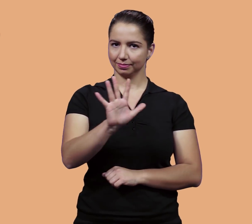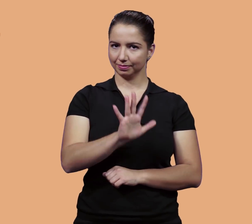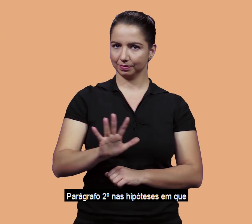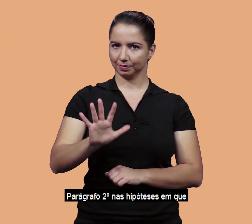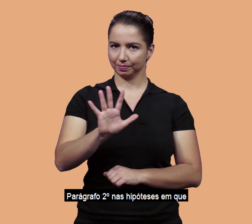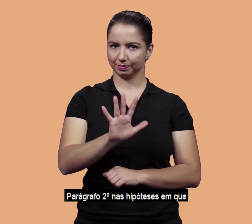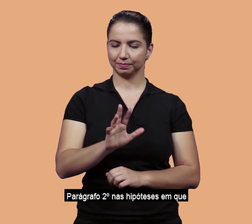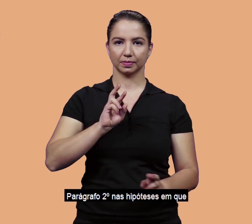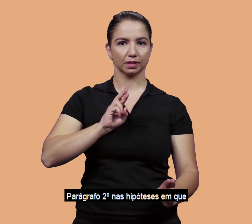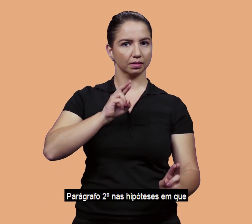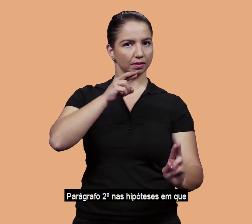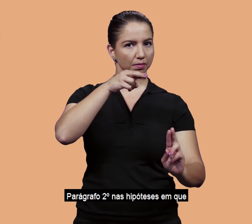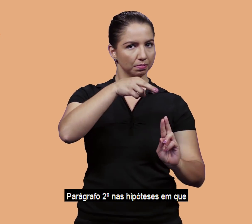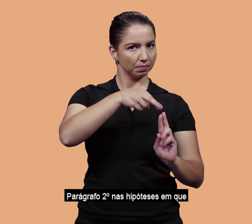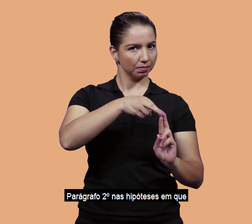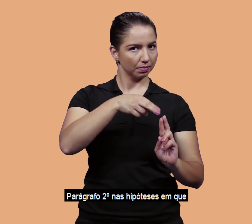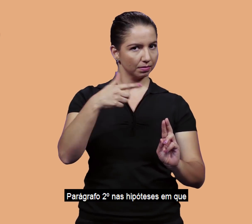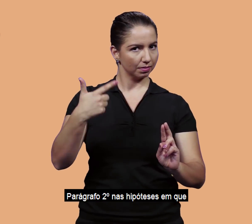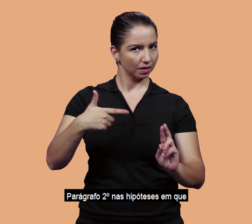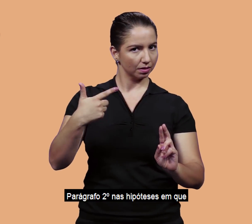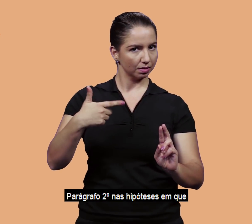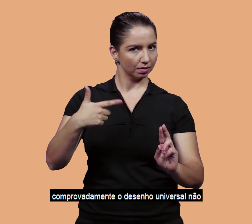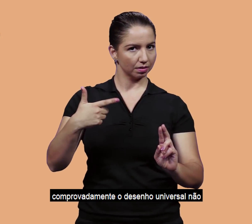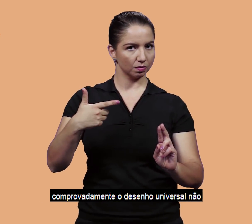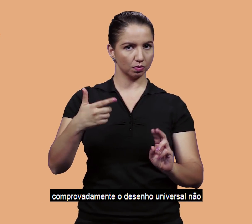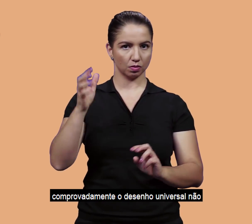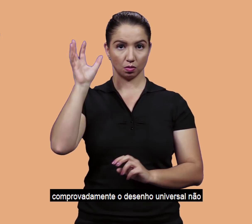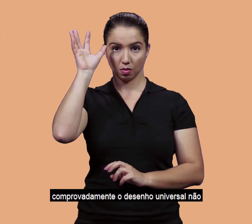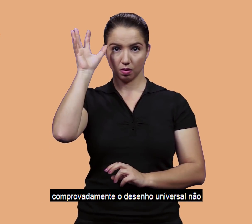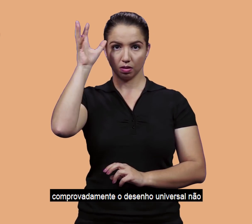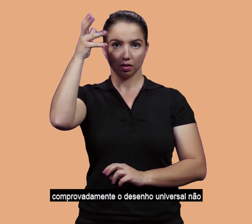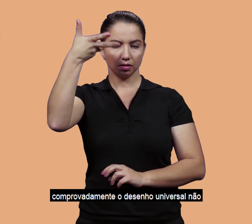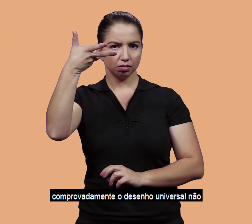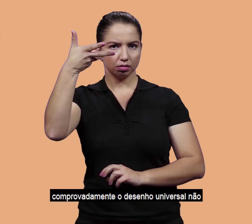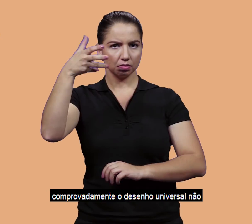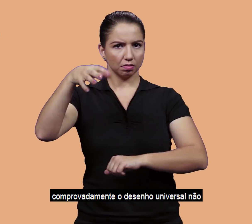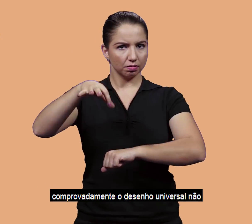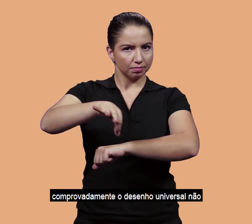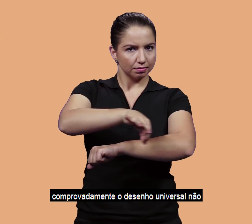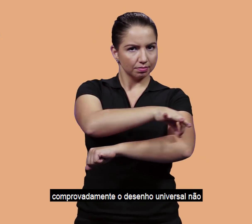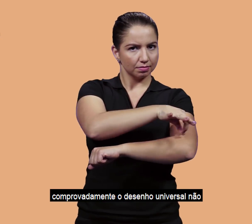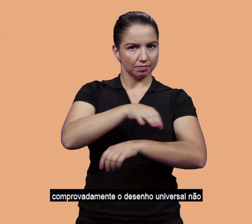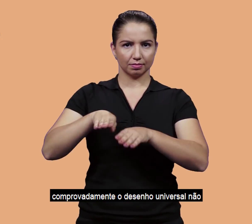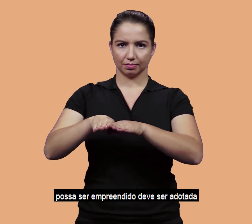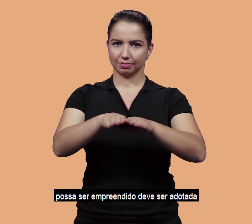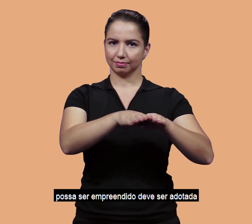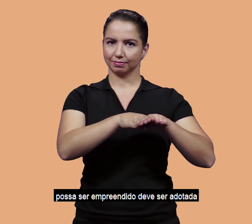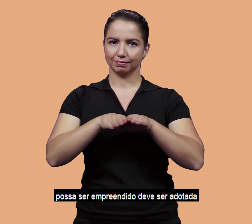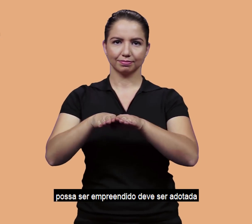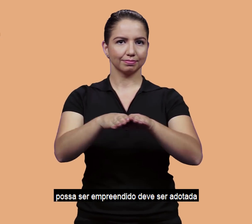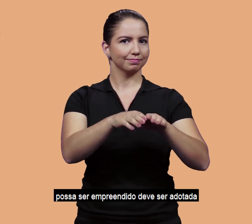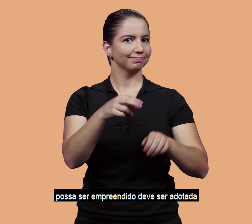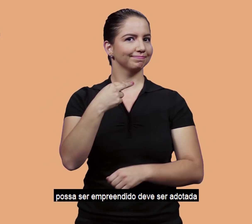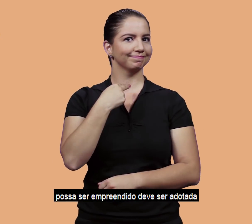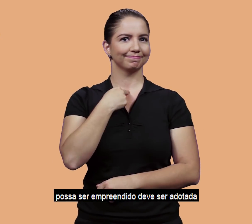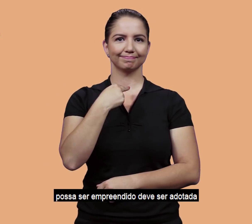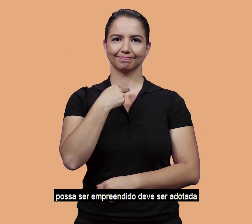parágrafo 2º mais hipóteses em que comprovadamente o desenho universal não possa ser empreendido